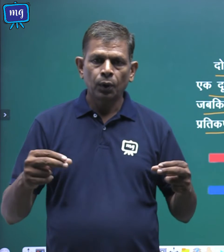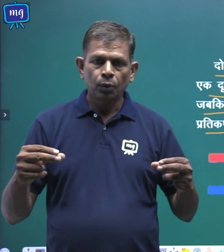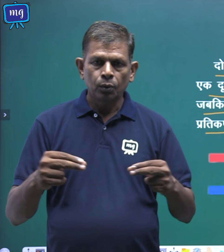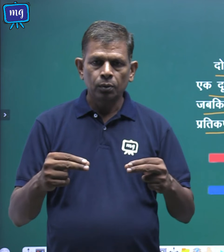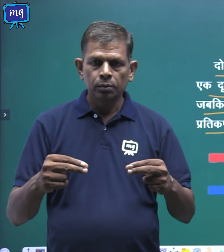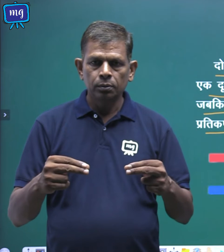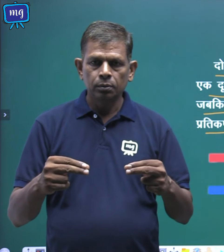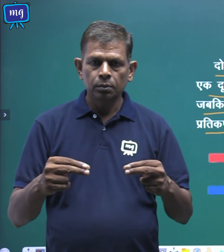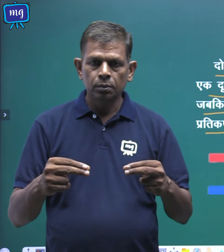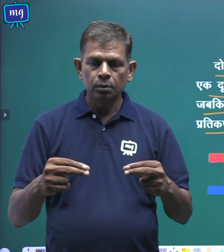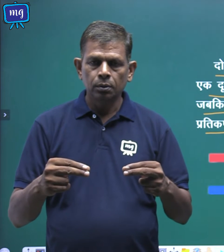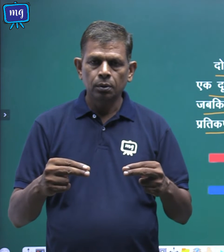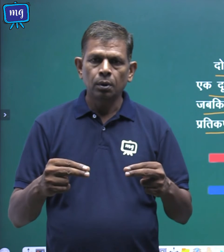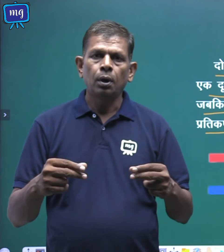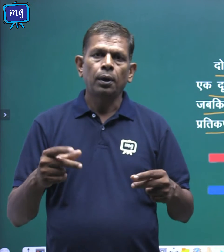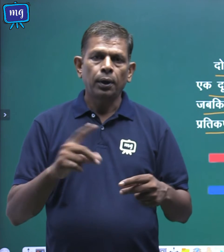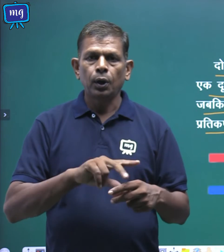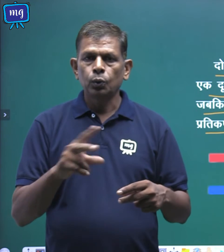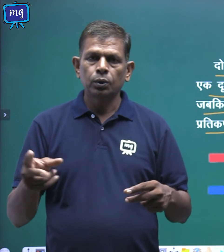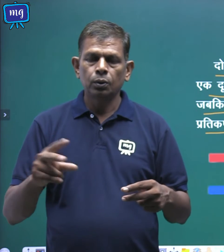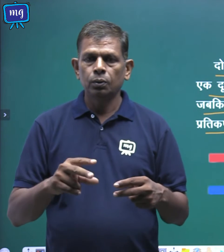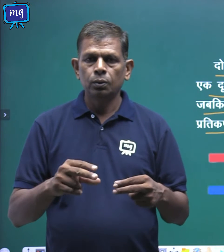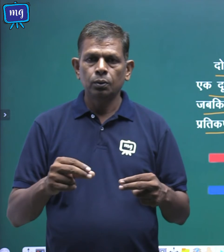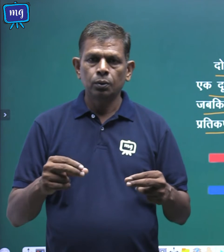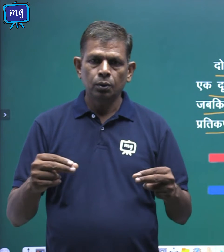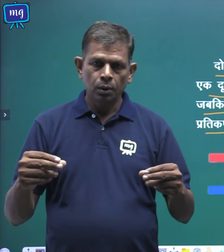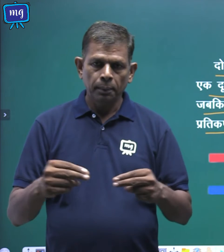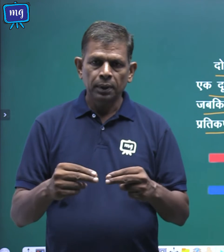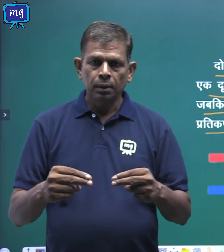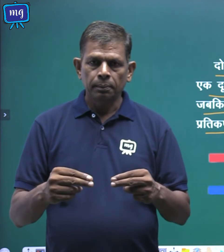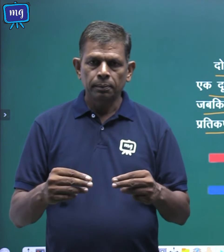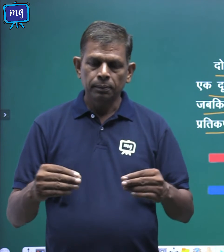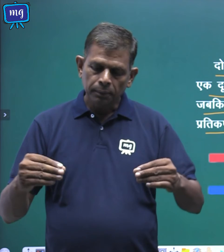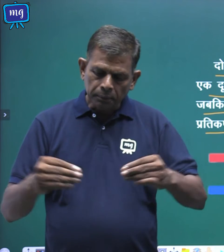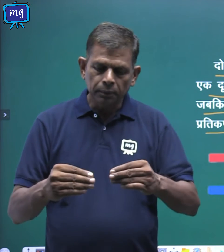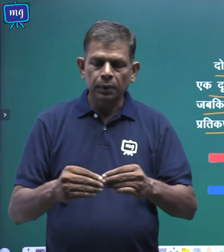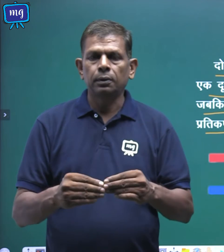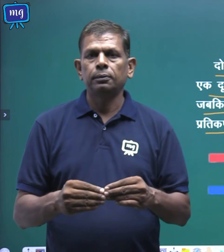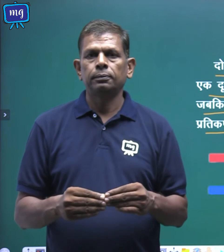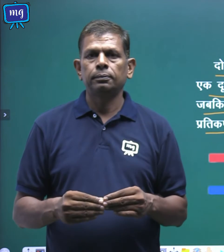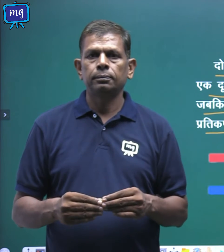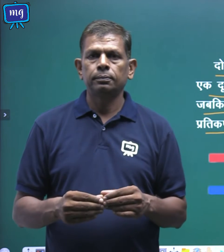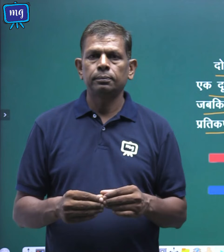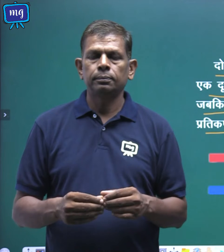दोनों एक दूसरे को अपनी तरफ खींचते हैं,